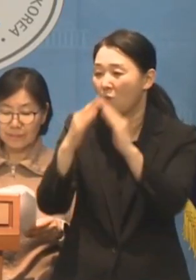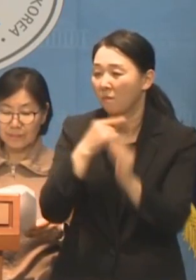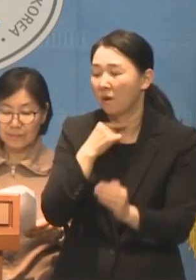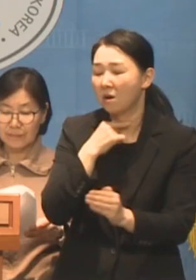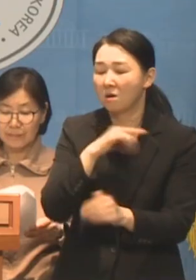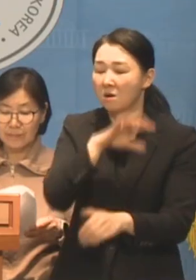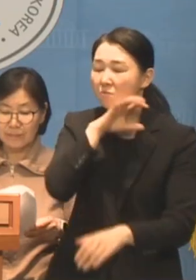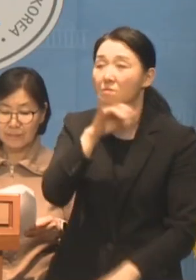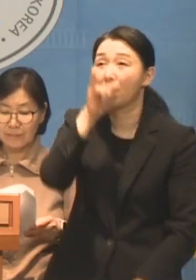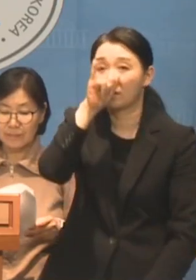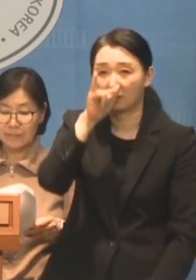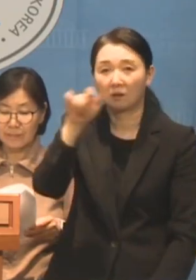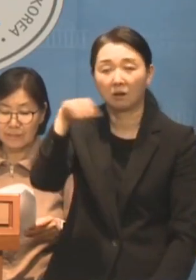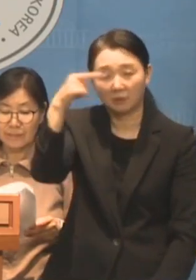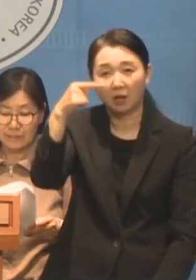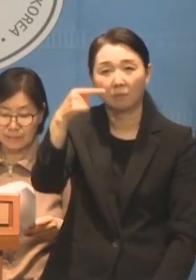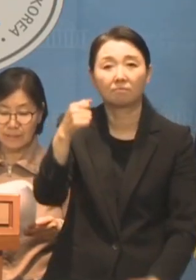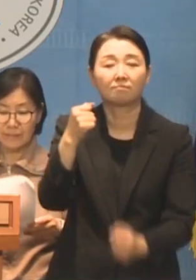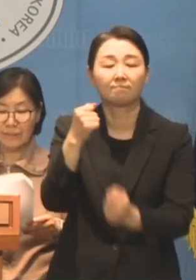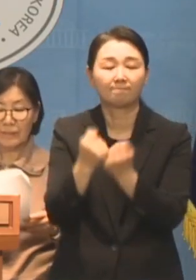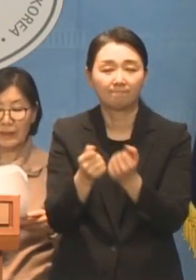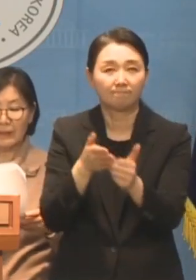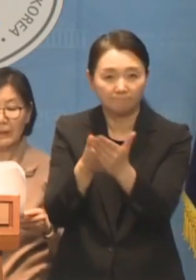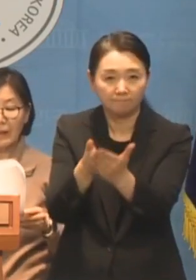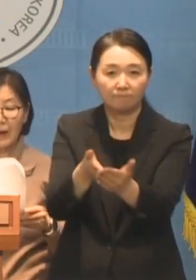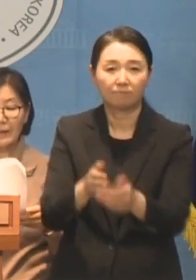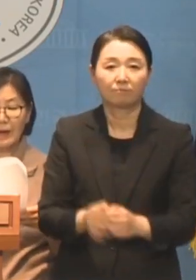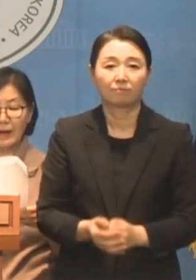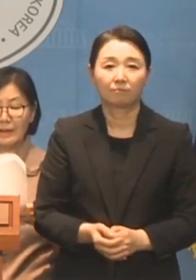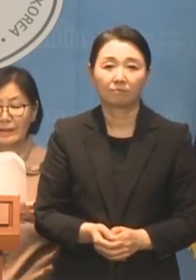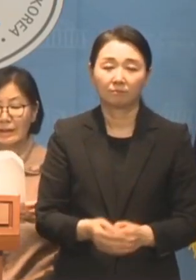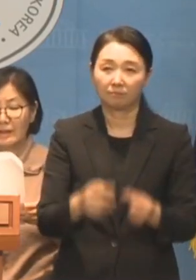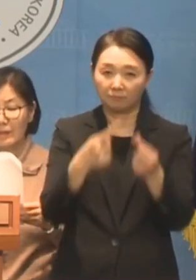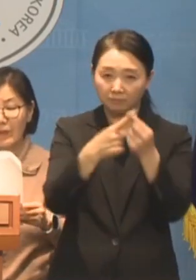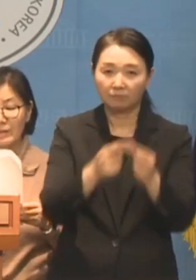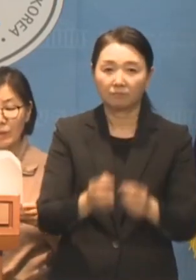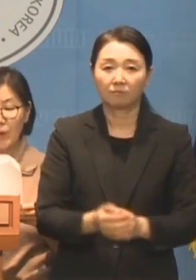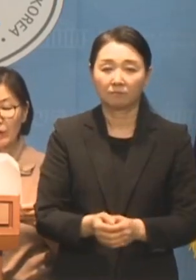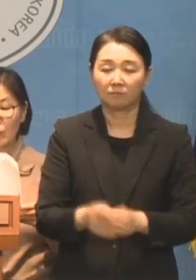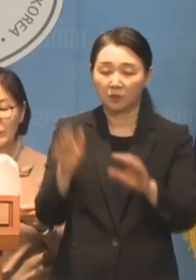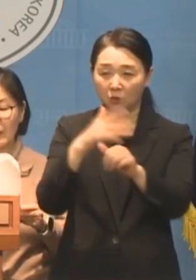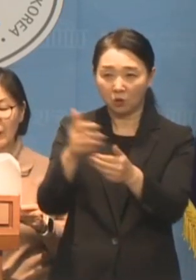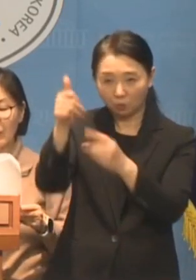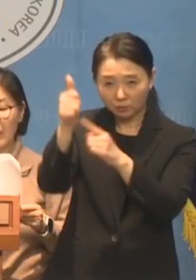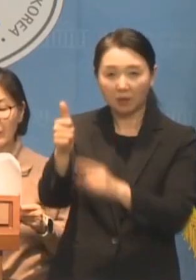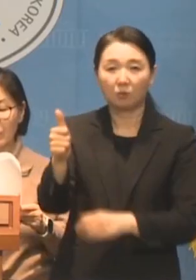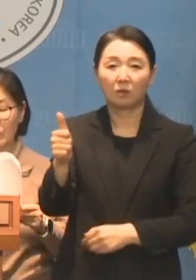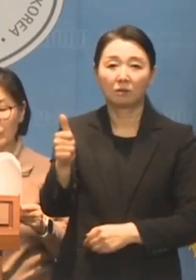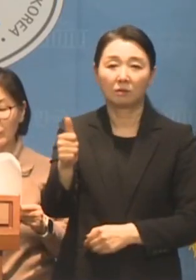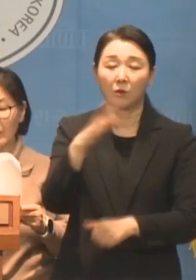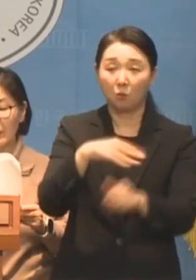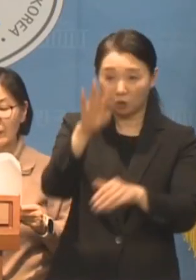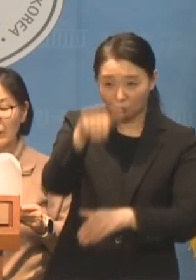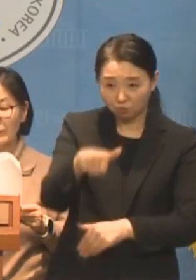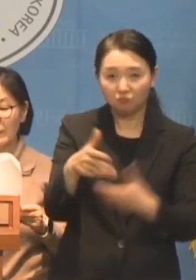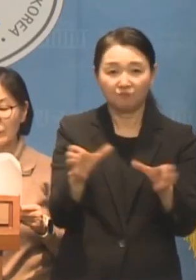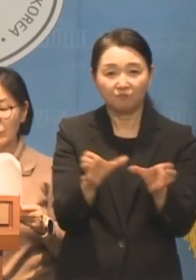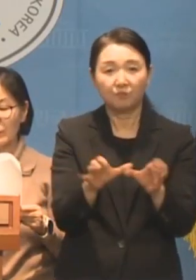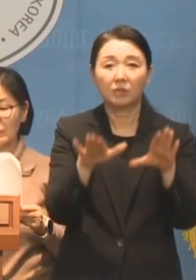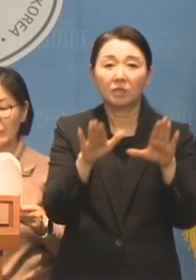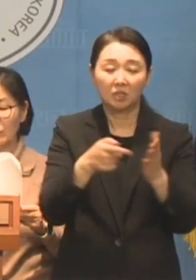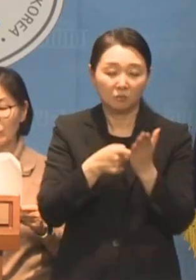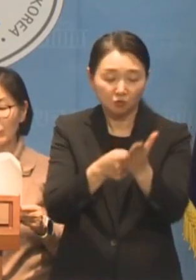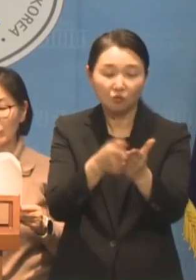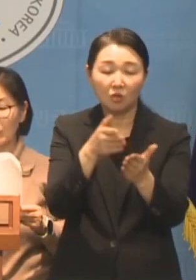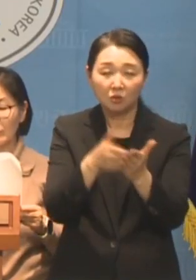규탄하며 다음을 강력히 요구한다. 하나, 김한섭 환경부 장관과 환경부는 현재